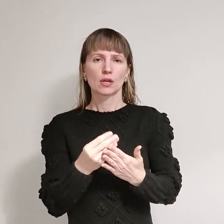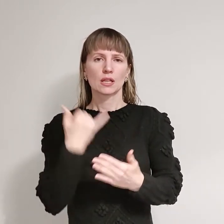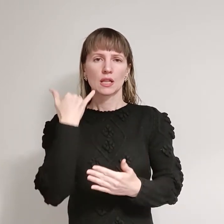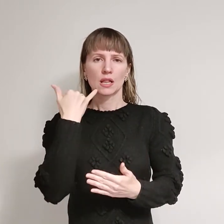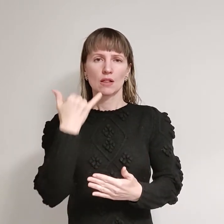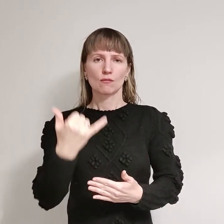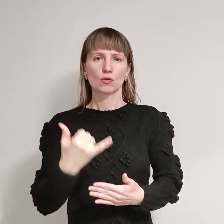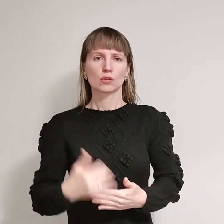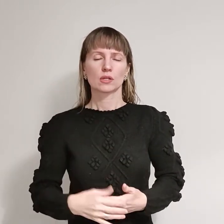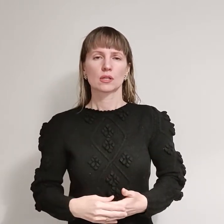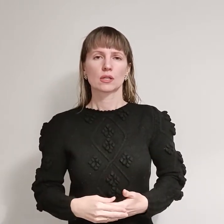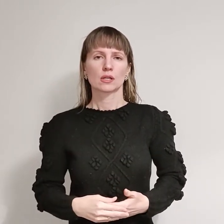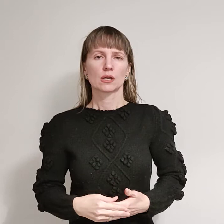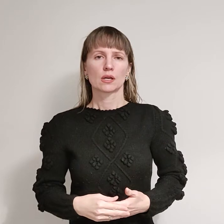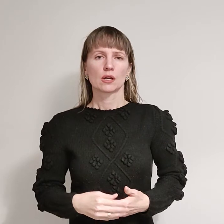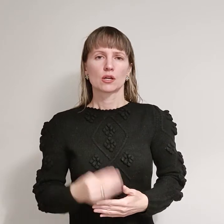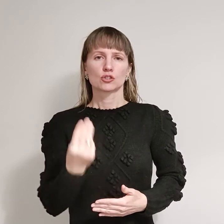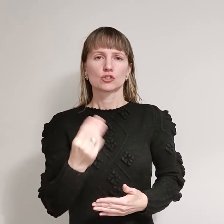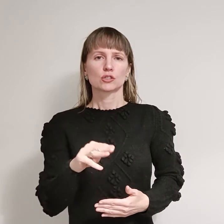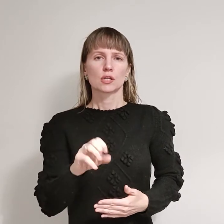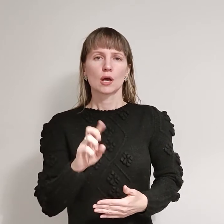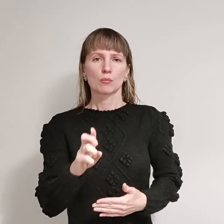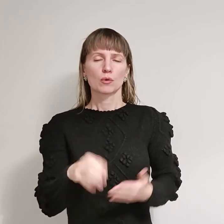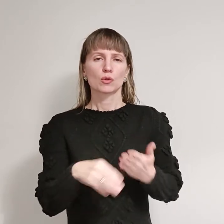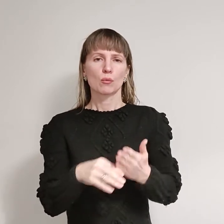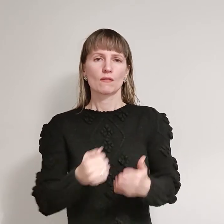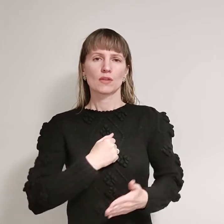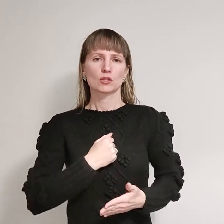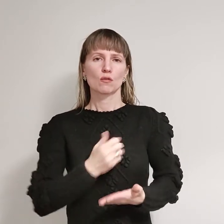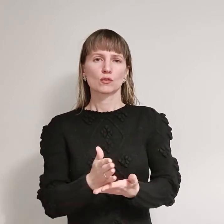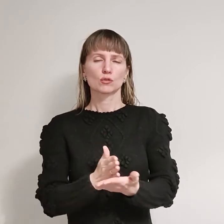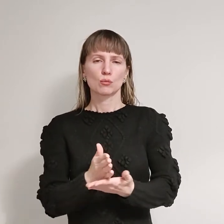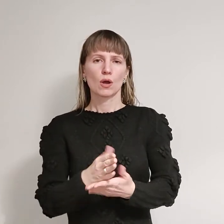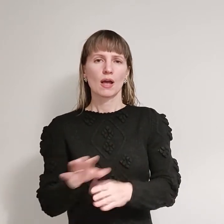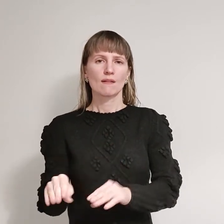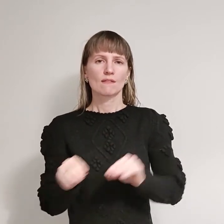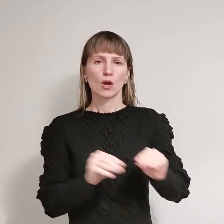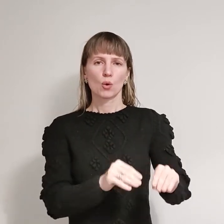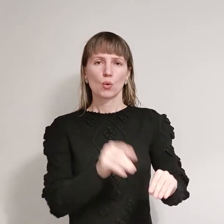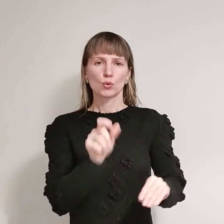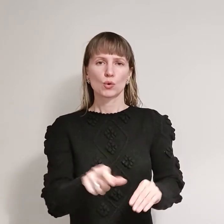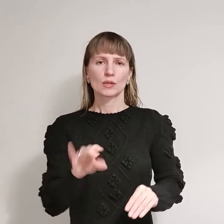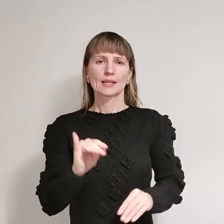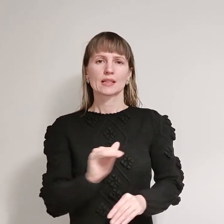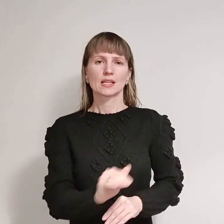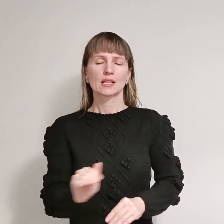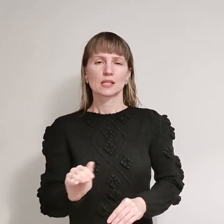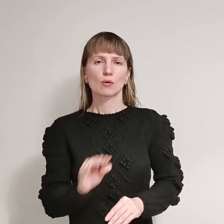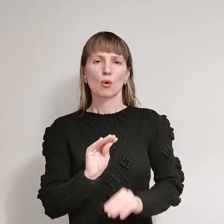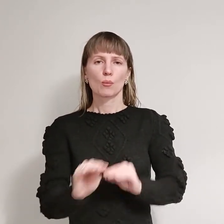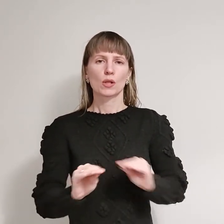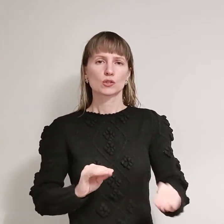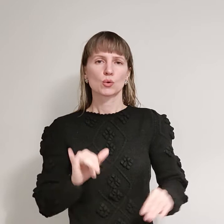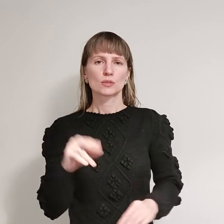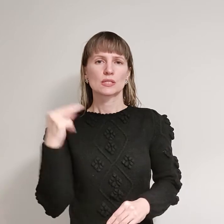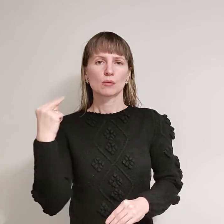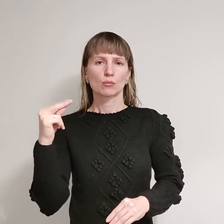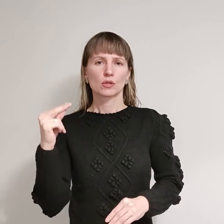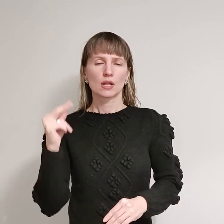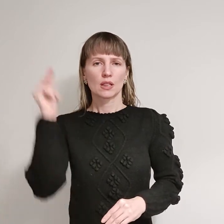Штаб допомоги військовослужбовцям, евакуйованим та дітям. облаштували у Запорізькому